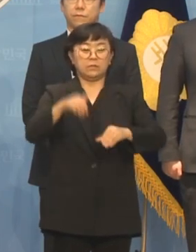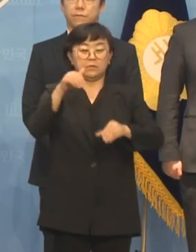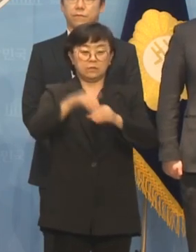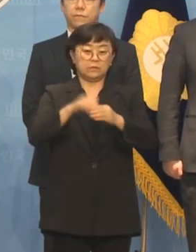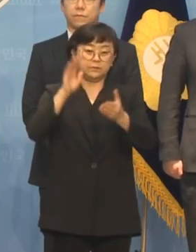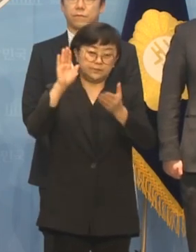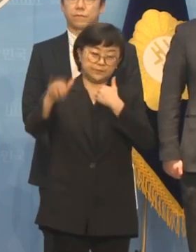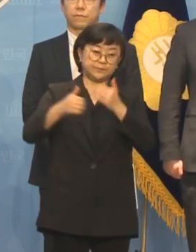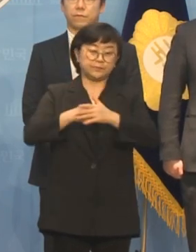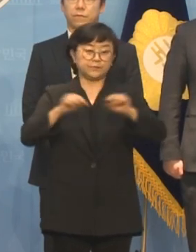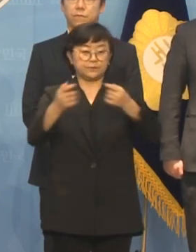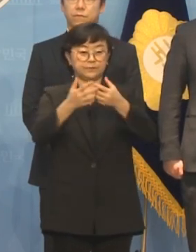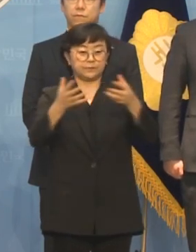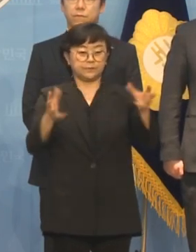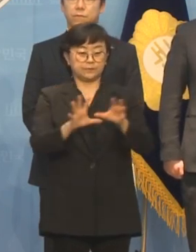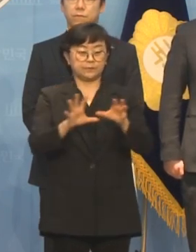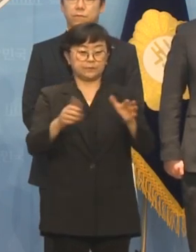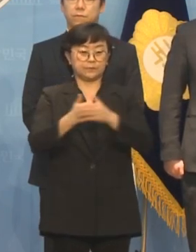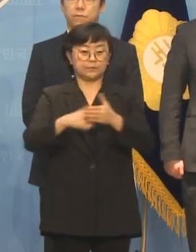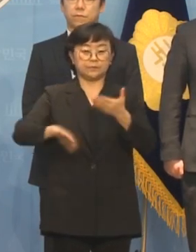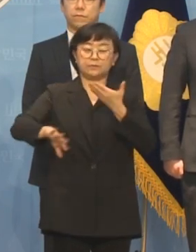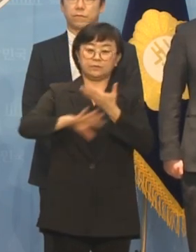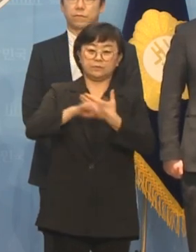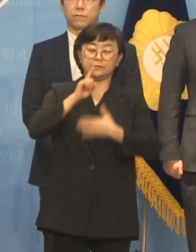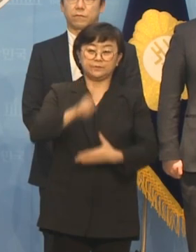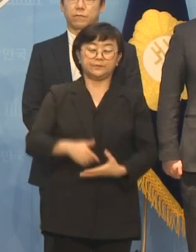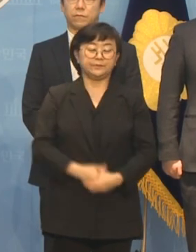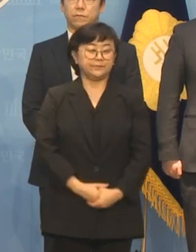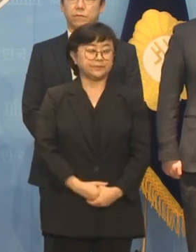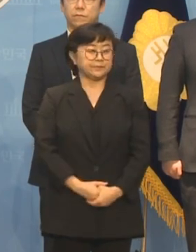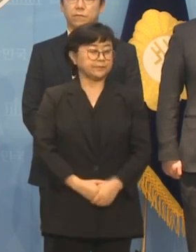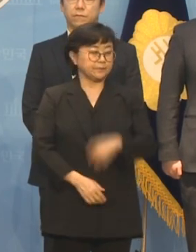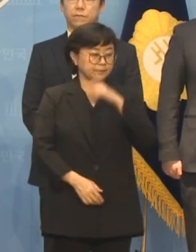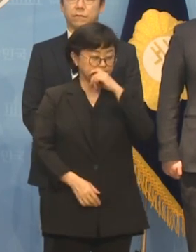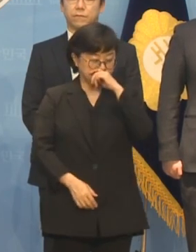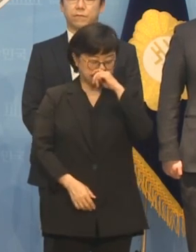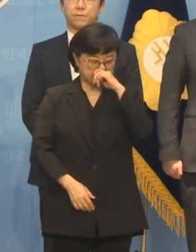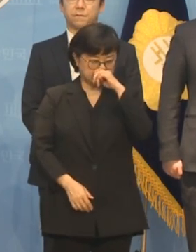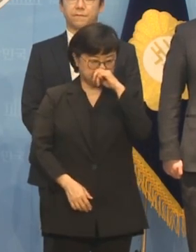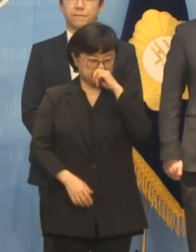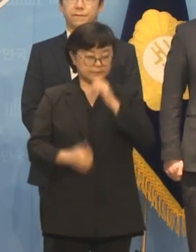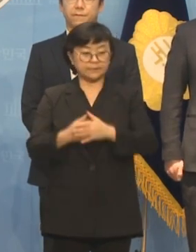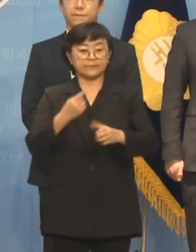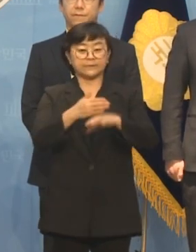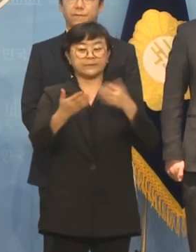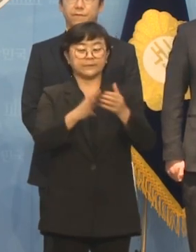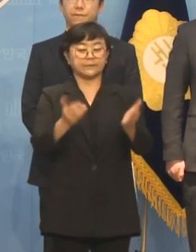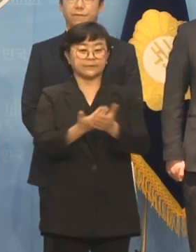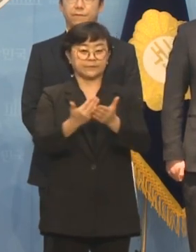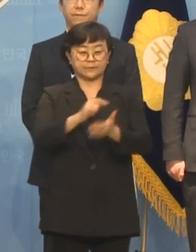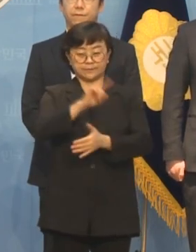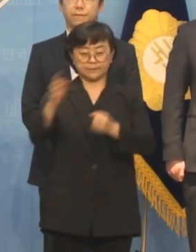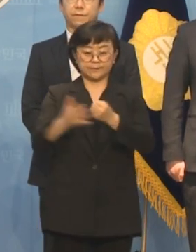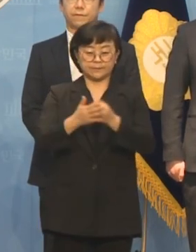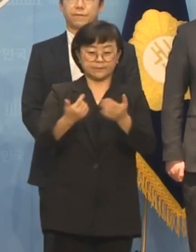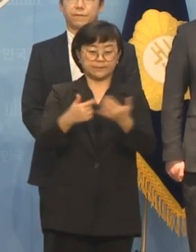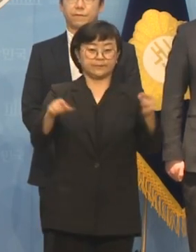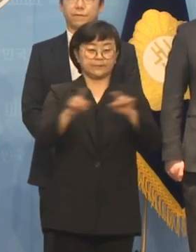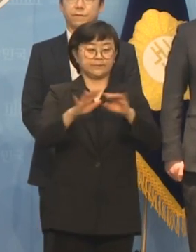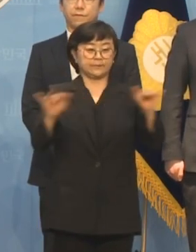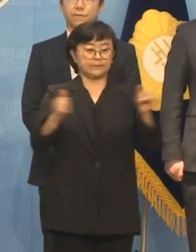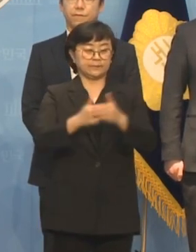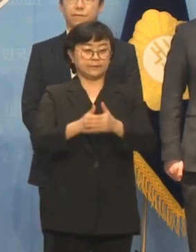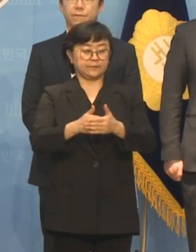이후 정당의 귀결이 다르면 되는 것입니다. 민주당을 비롯한 민주진보진영의 여러 동료들에게